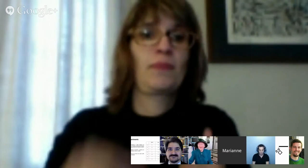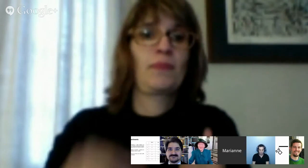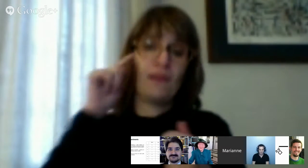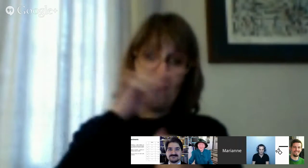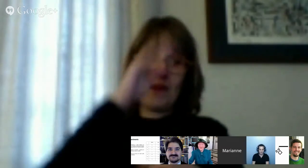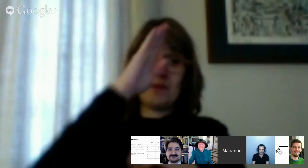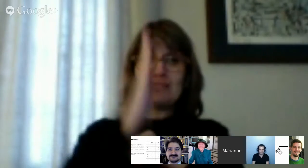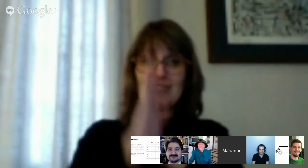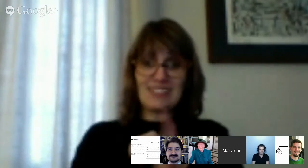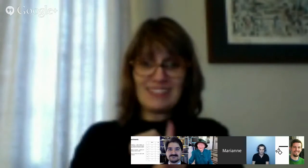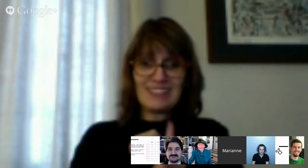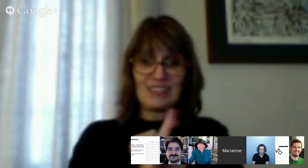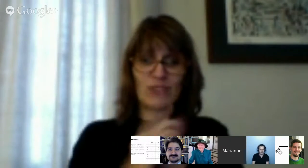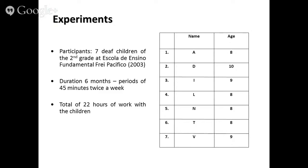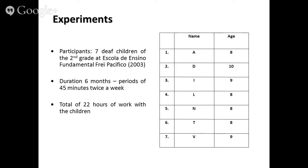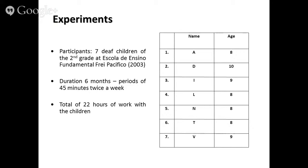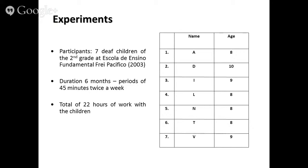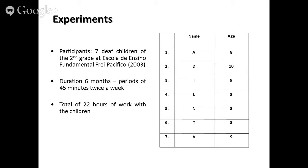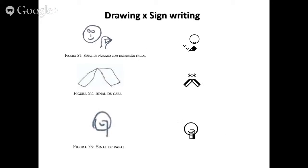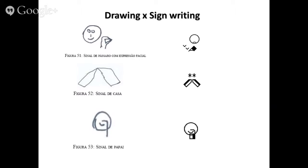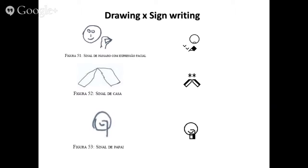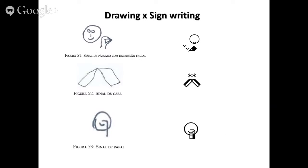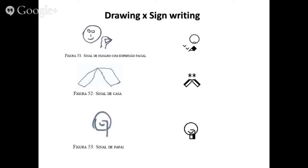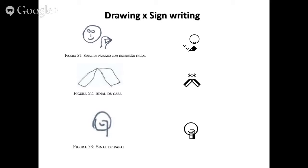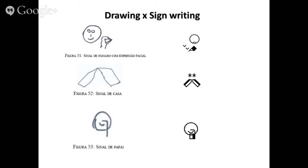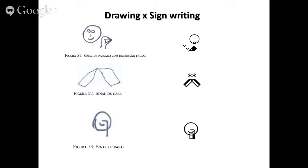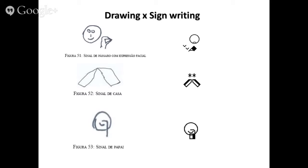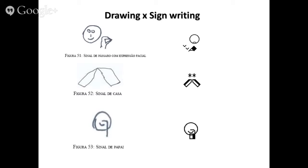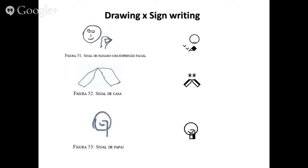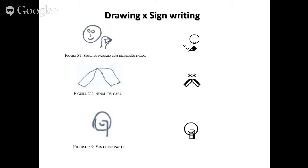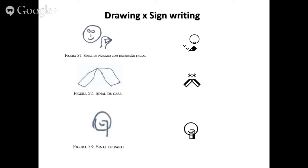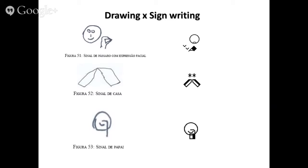favor. Please, Valerie. Ok. Next slide, Steve.